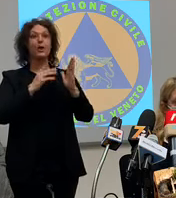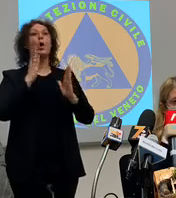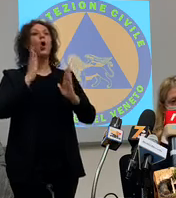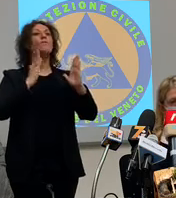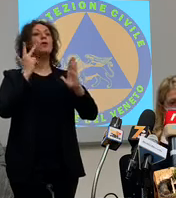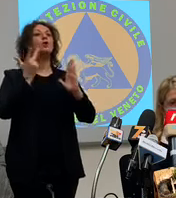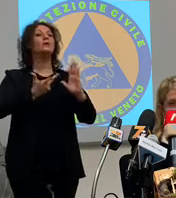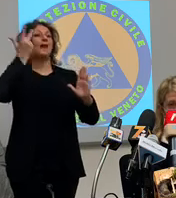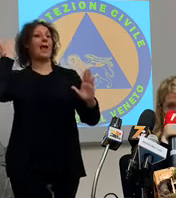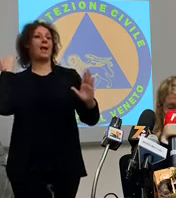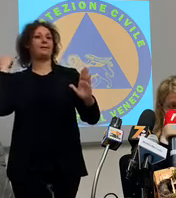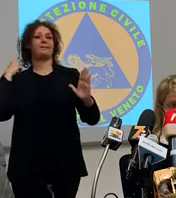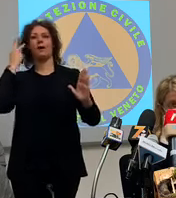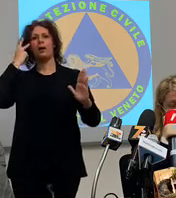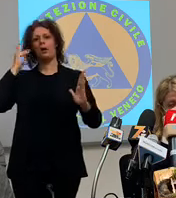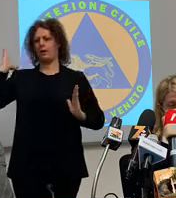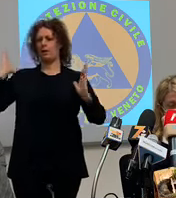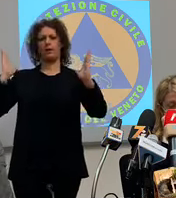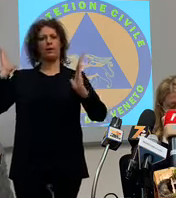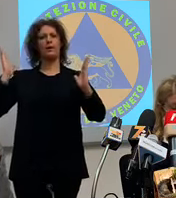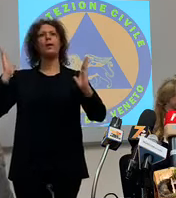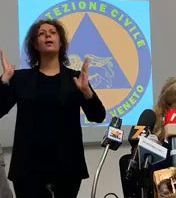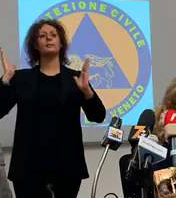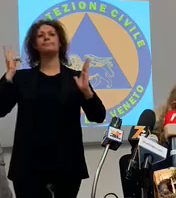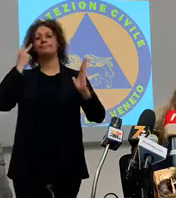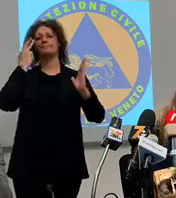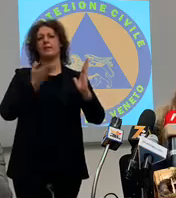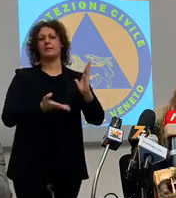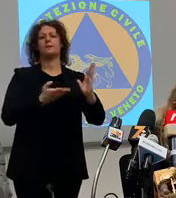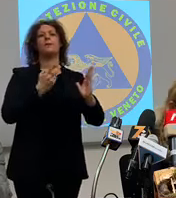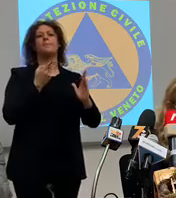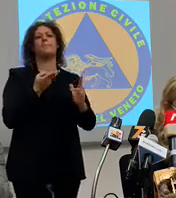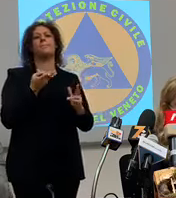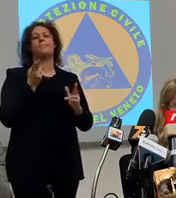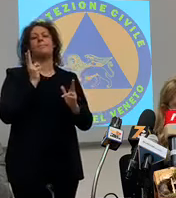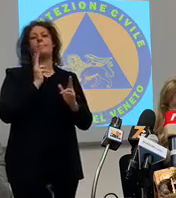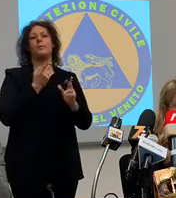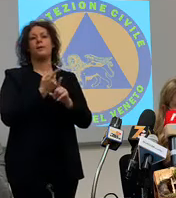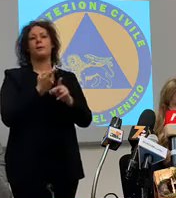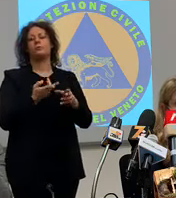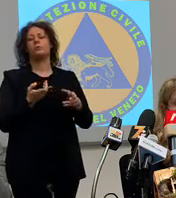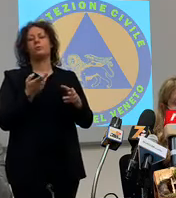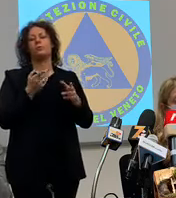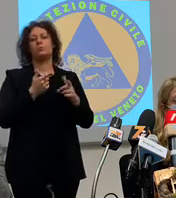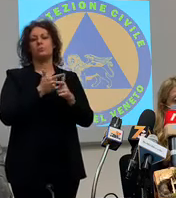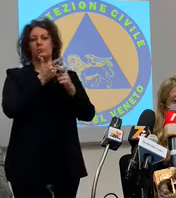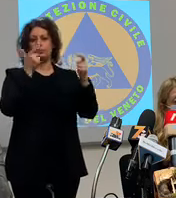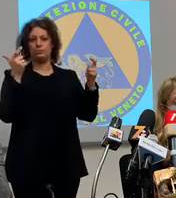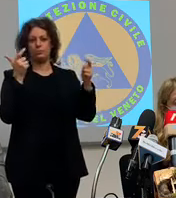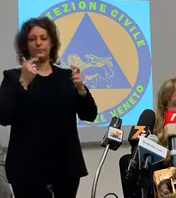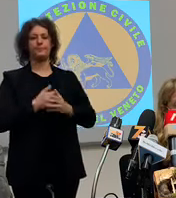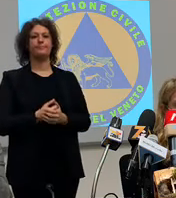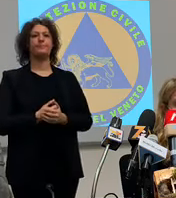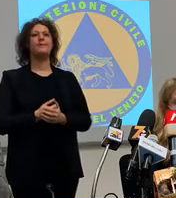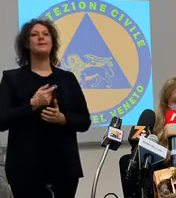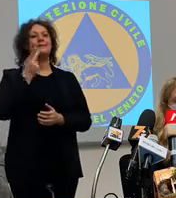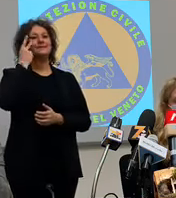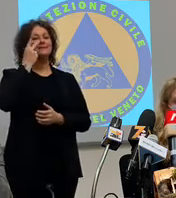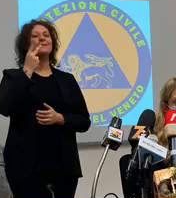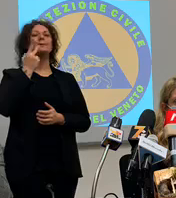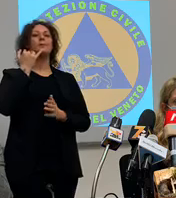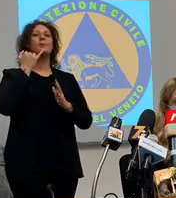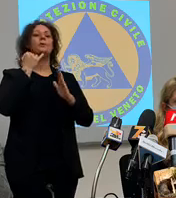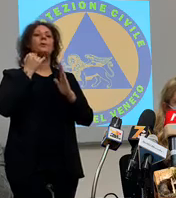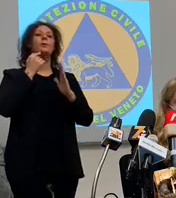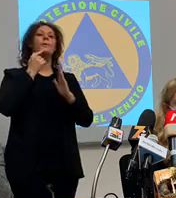avere Naturalmente un margine di confronto abbiamo visto che gli ultimi 15 giorni di marzo i primi